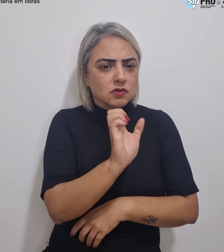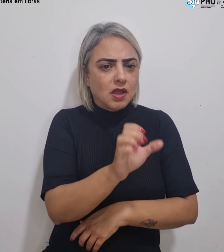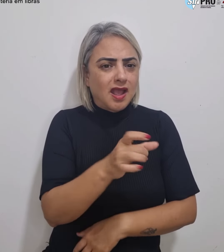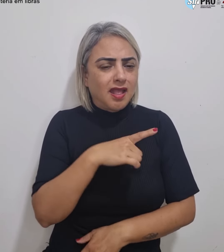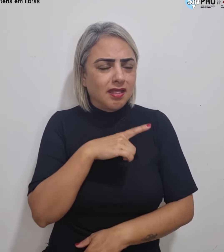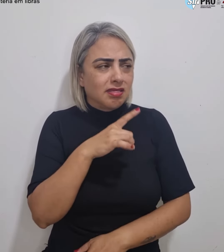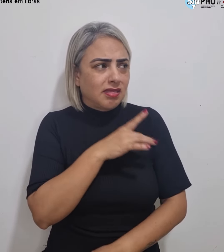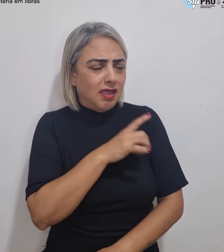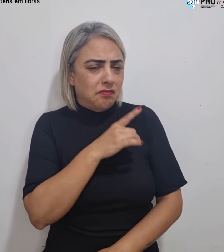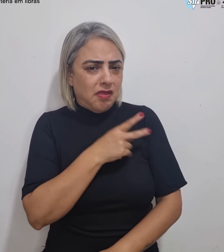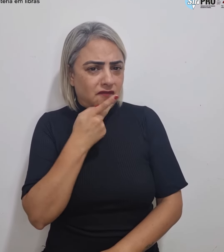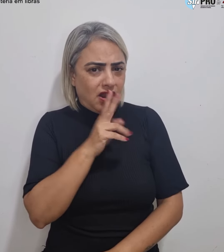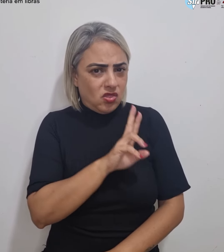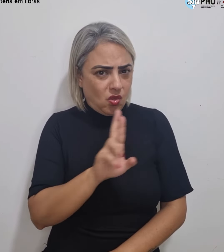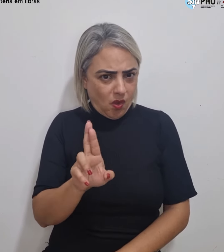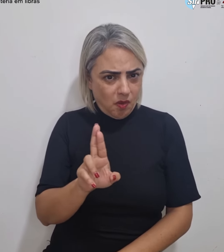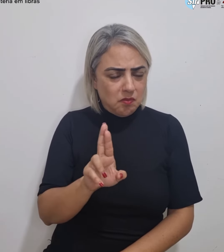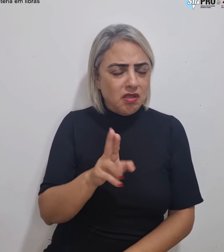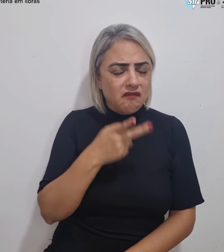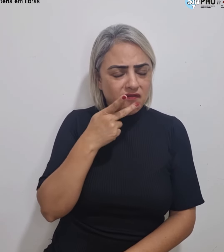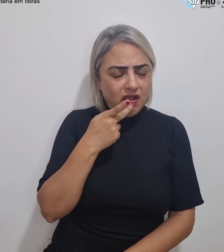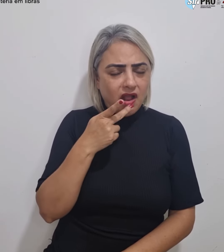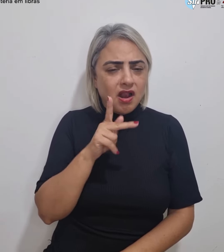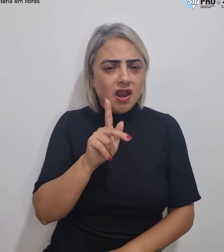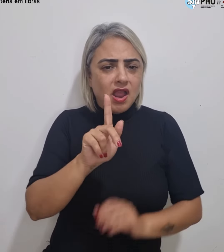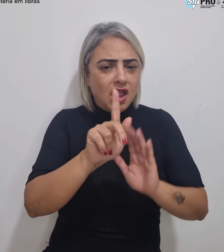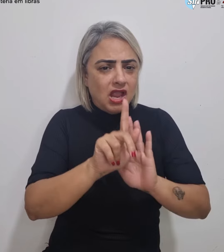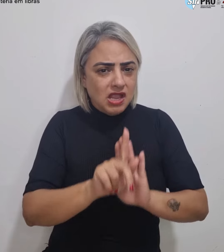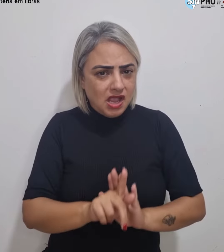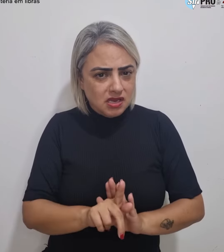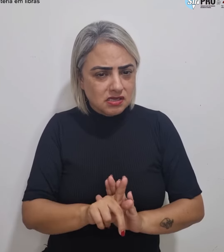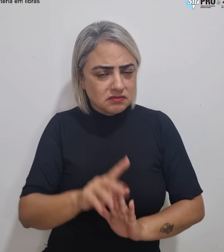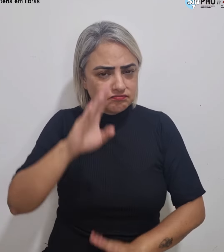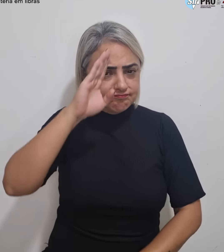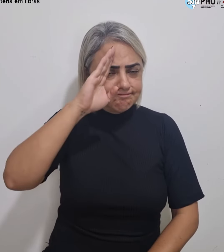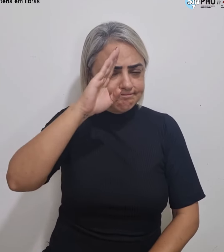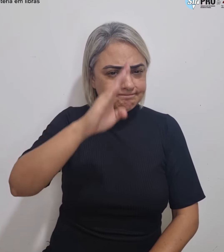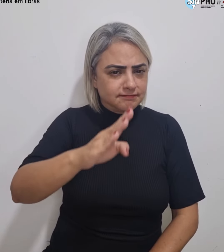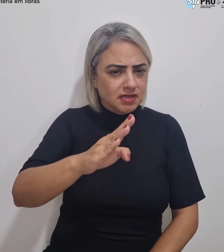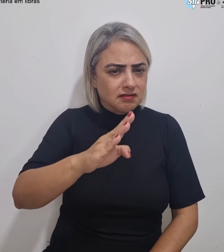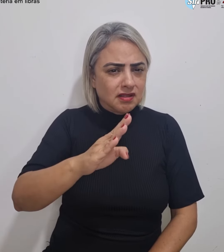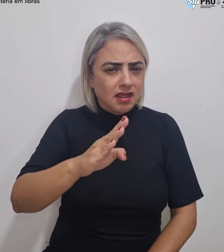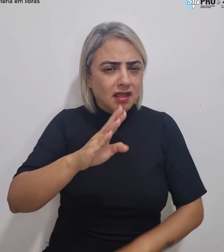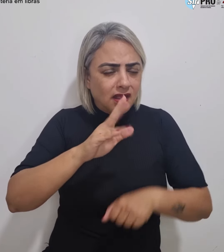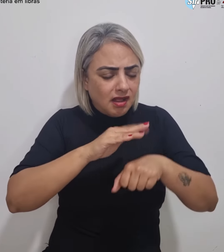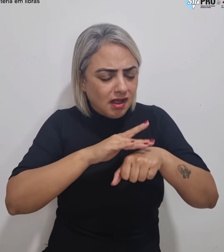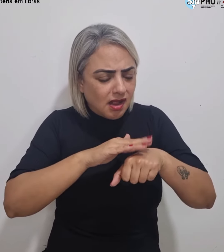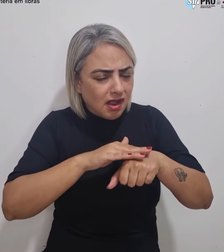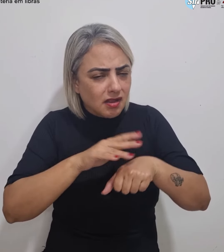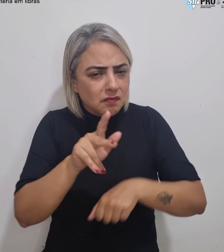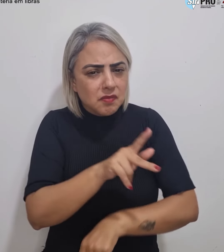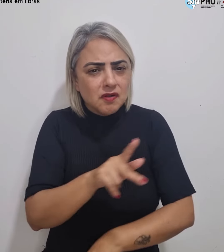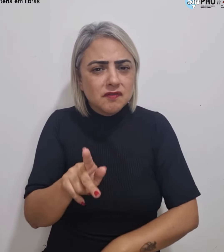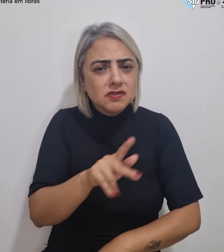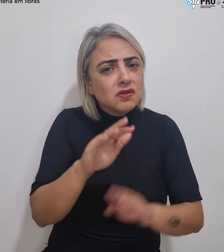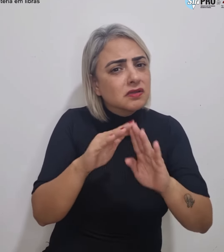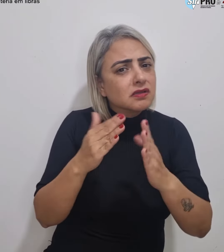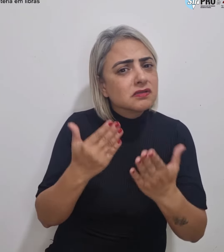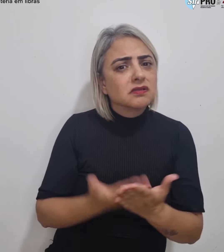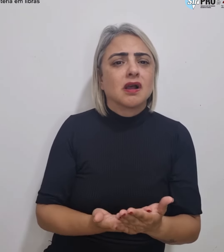represália, conta que a gestão militarizada vem adoecendo os professores da unidade. Lá